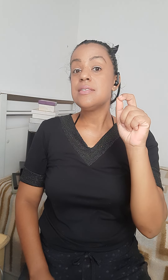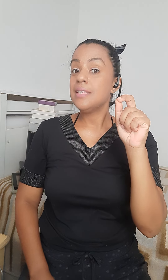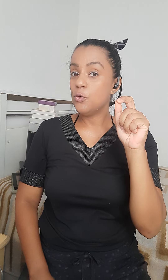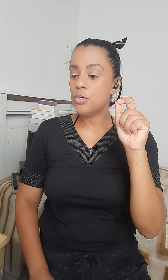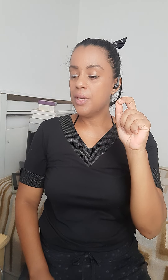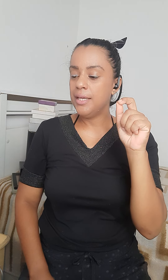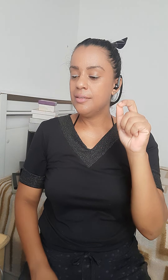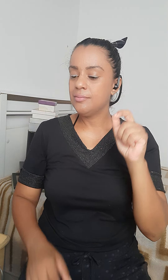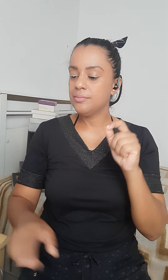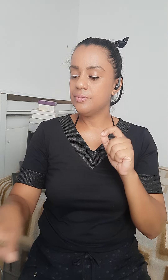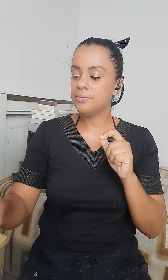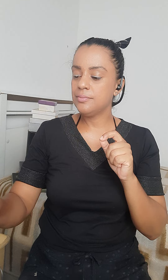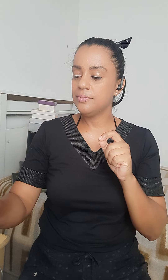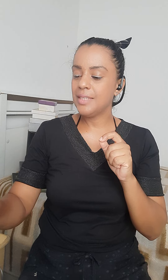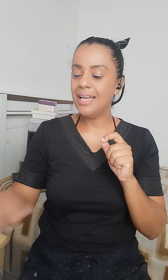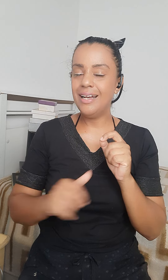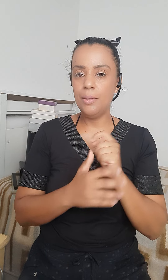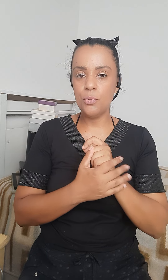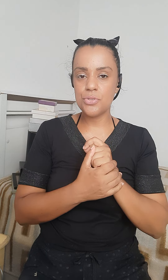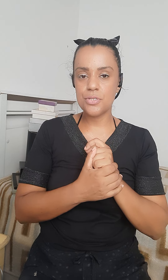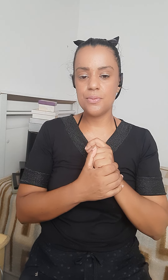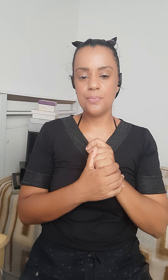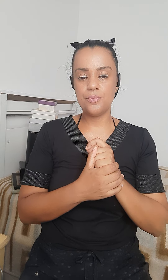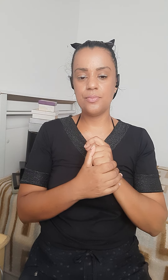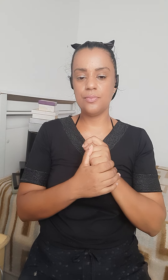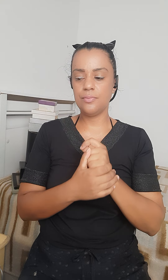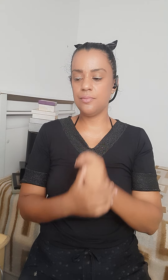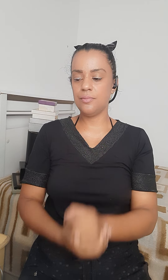sinal de alguém. Ambos.